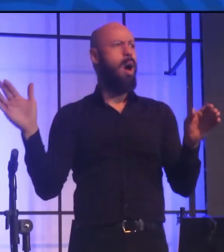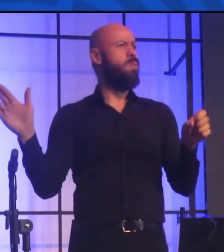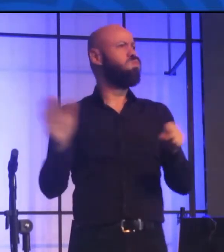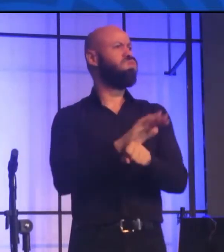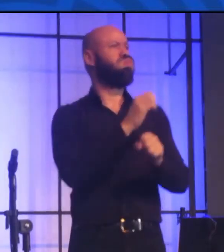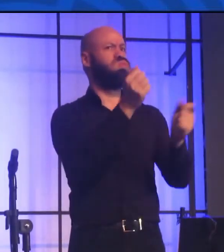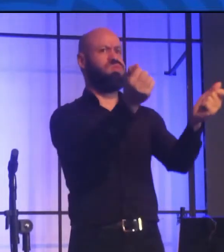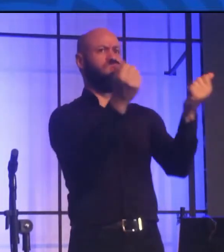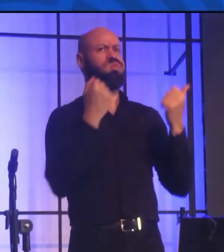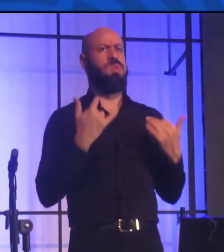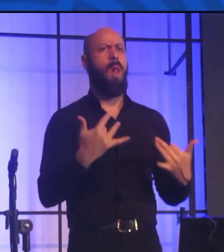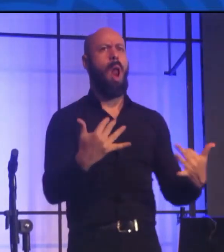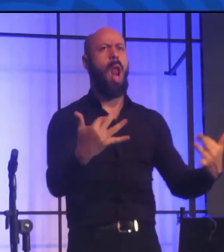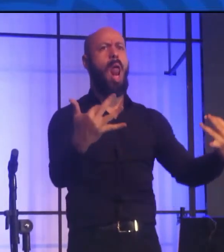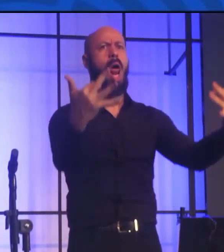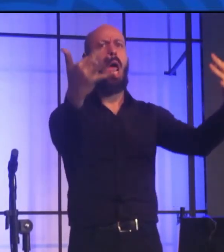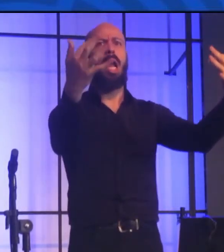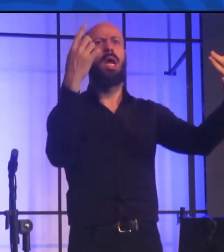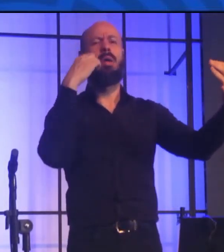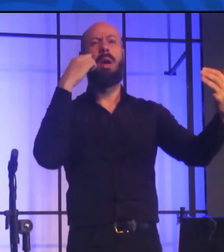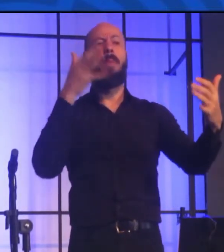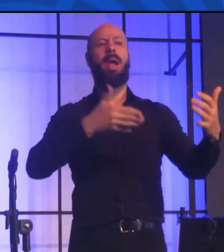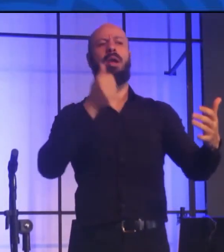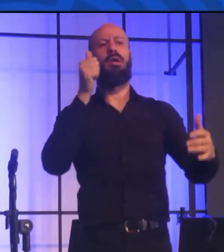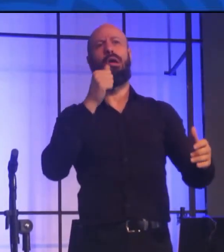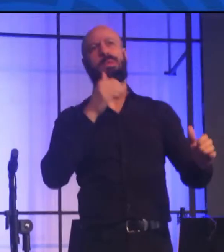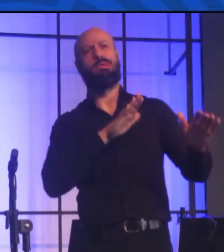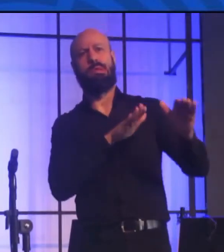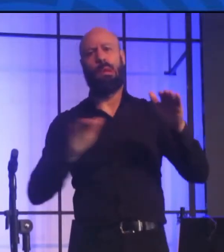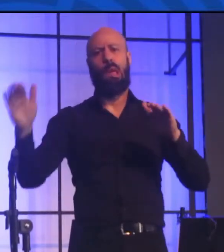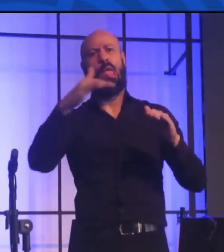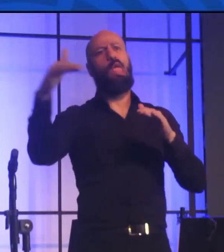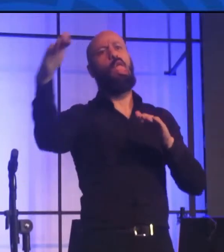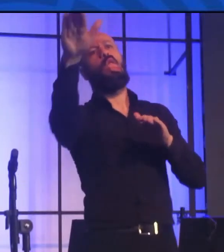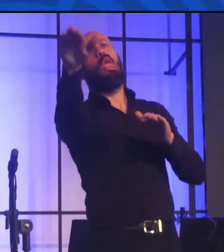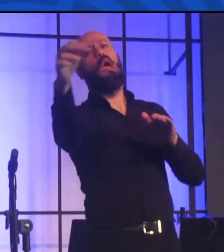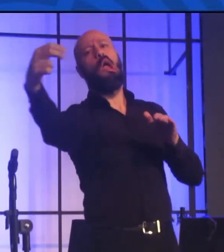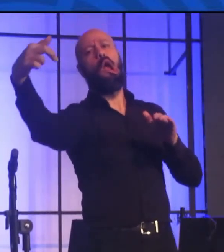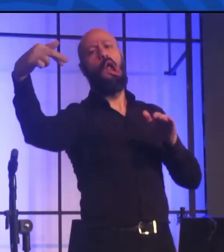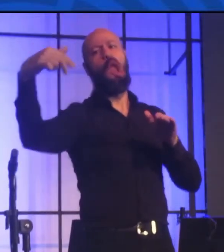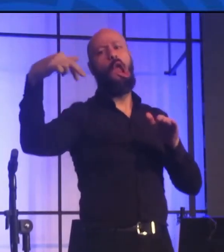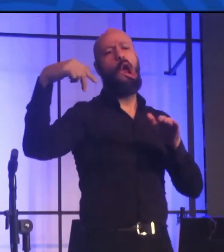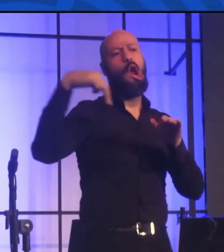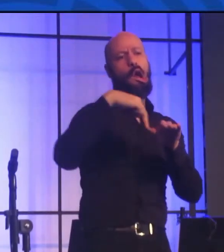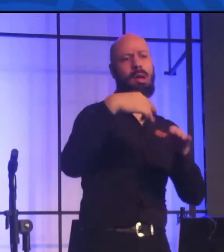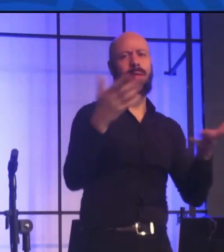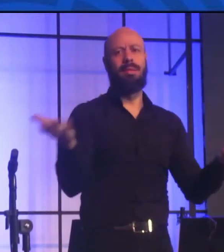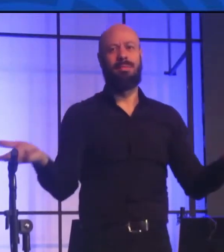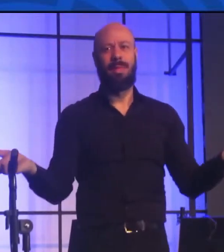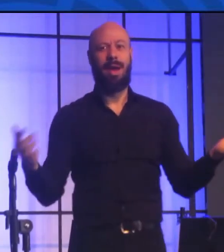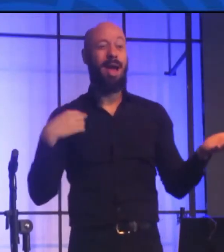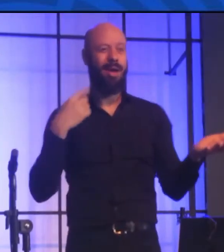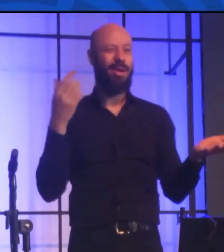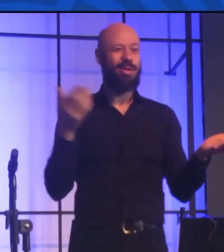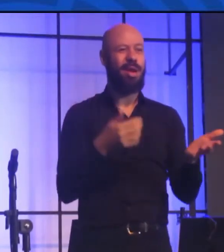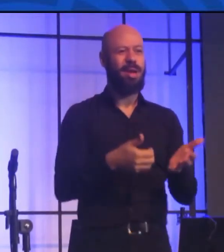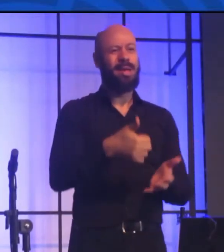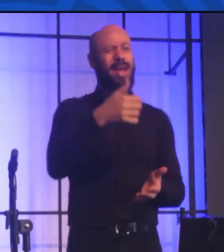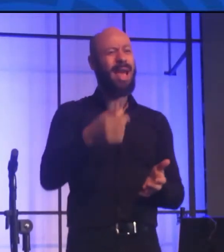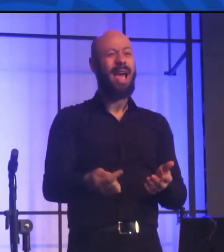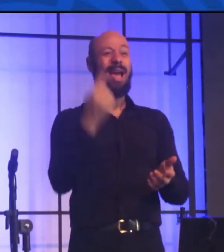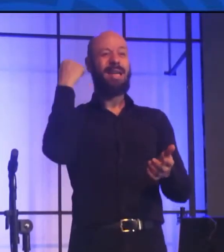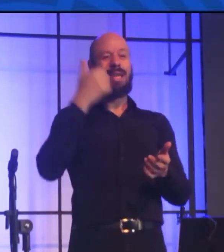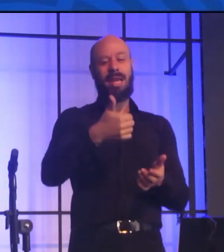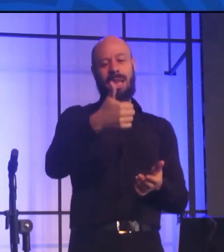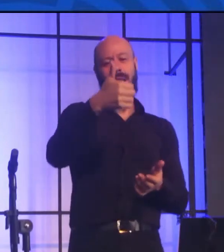gente. Isso era bom quando nós todos nos éramos 100 pessoas e nos conhecíamos, íamos um na casa do outro, estávamos